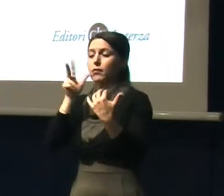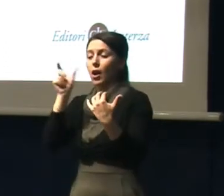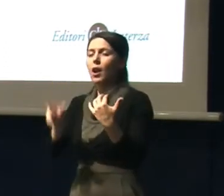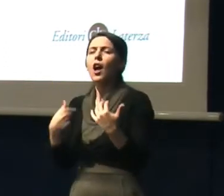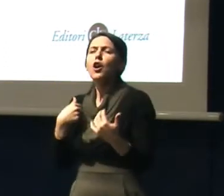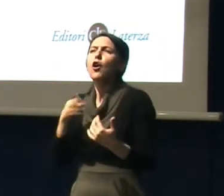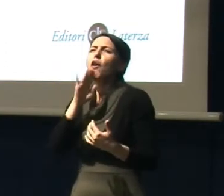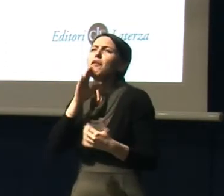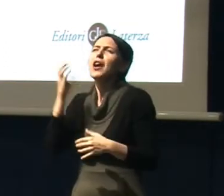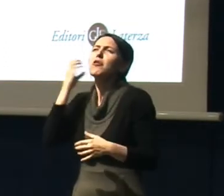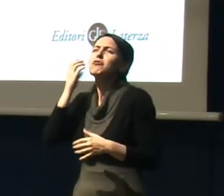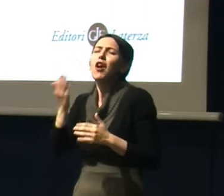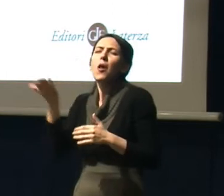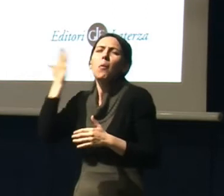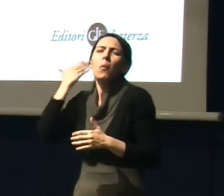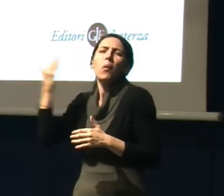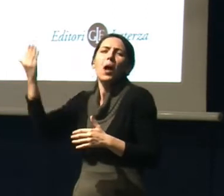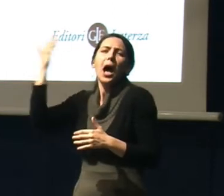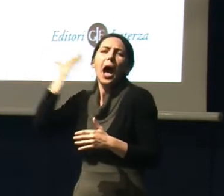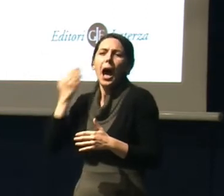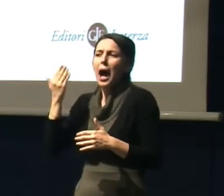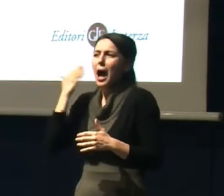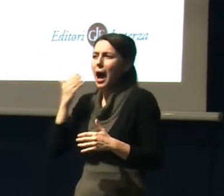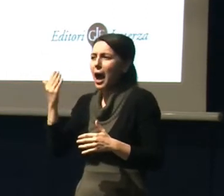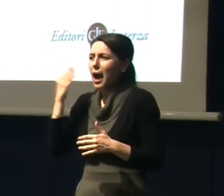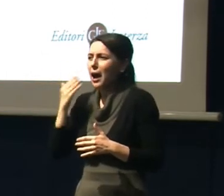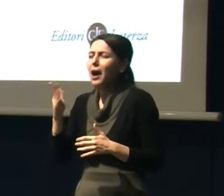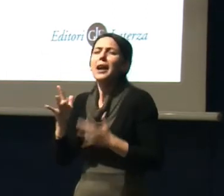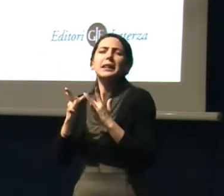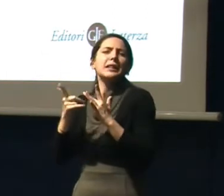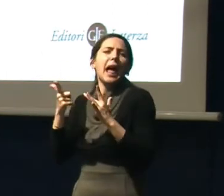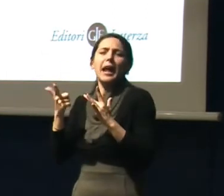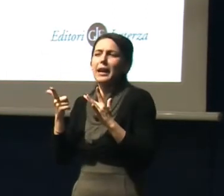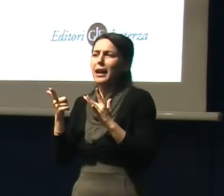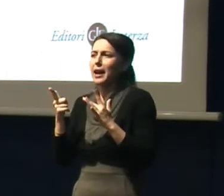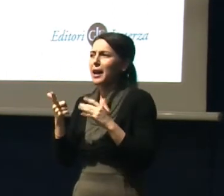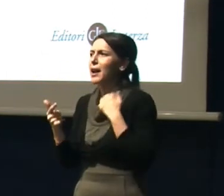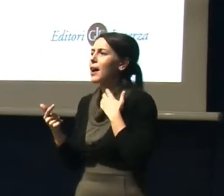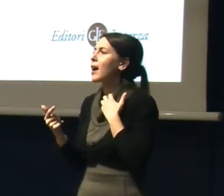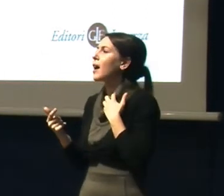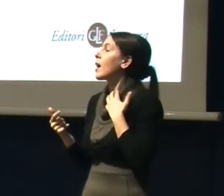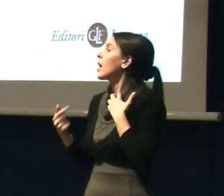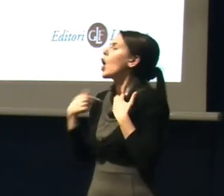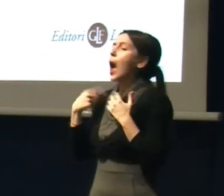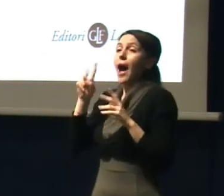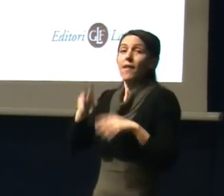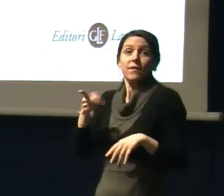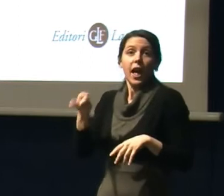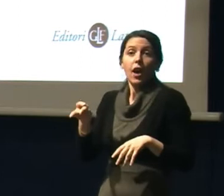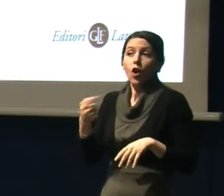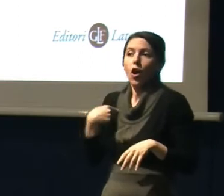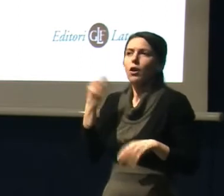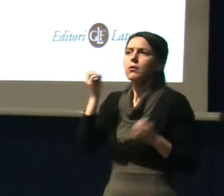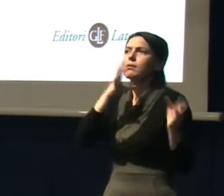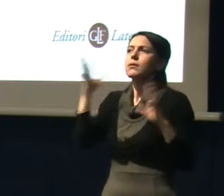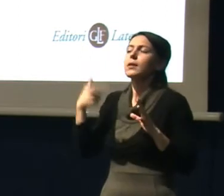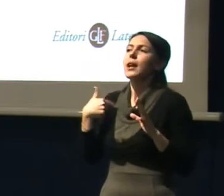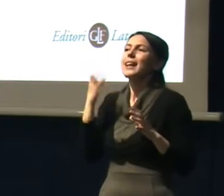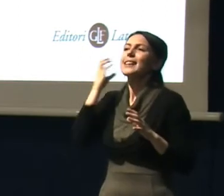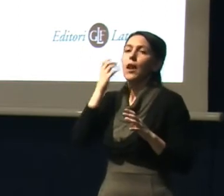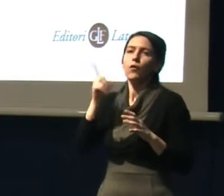ecco allora la signora vecchio cellulare che non è connesso a internet mentre io davo per scontato appunto ovviamente quando parliamo di telefonino